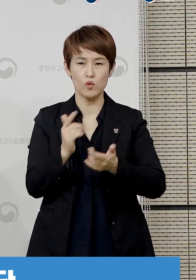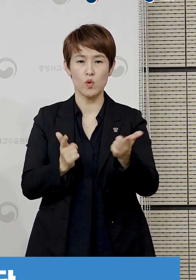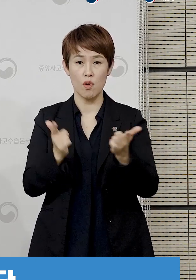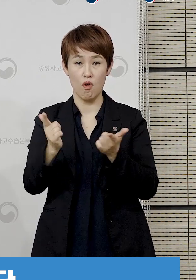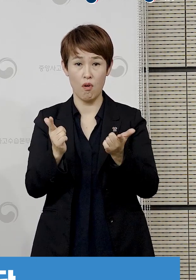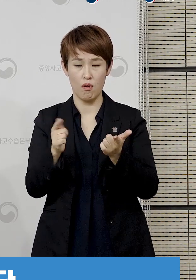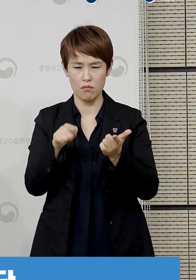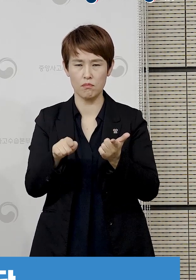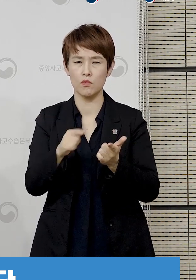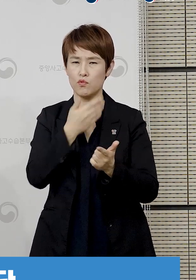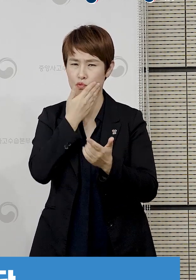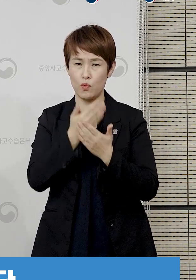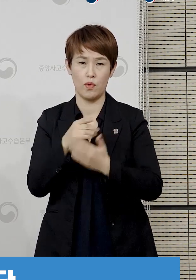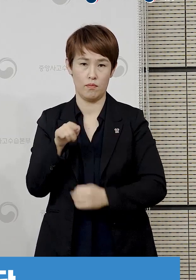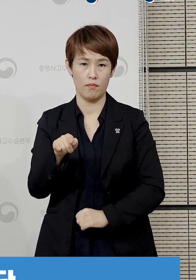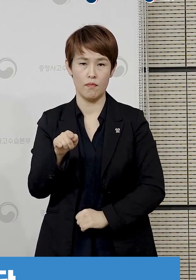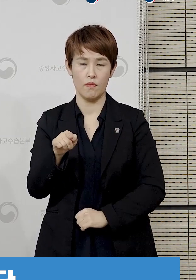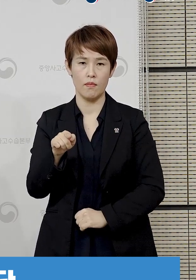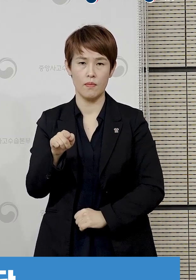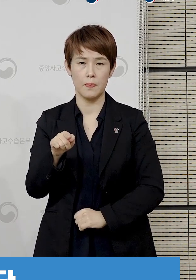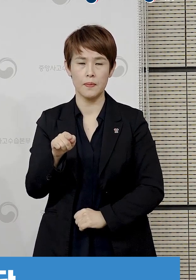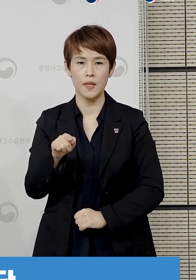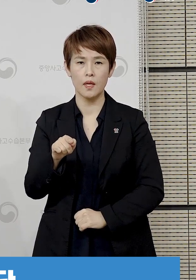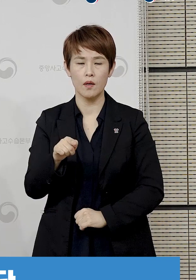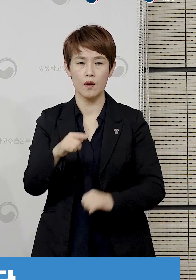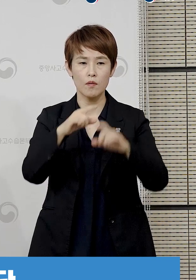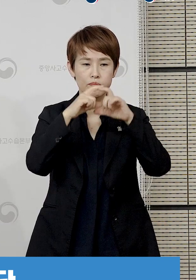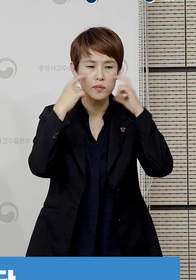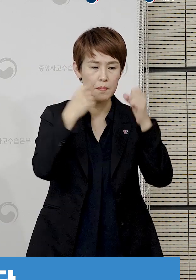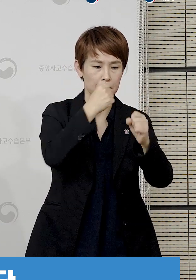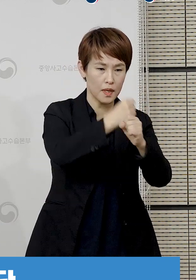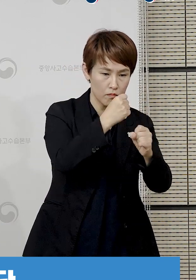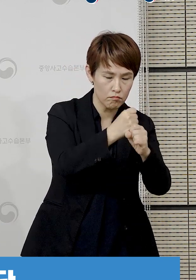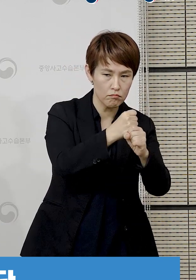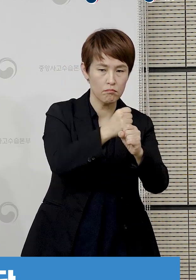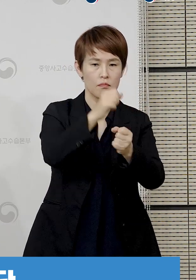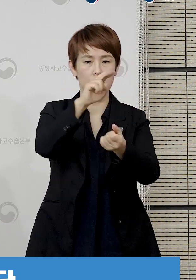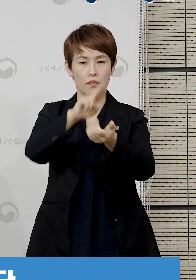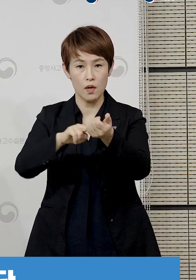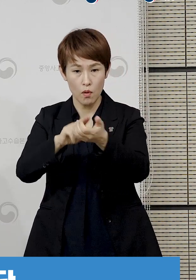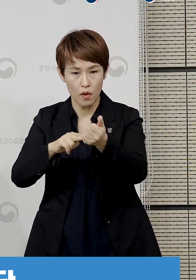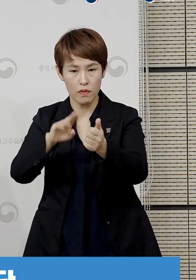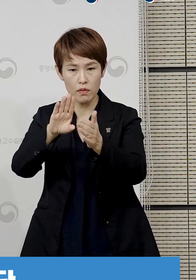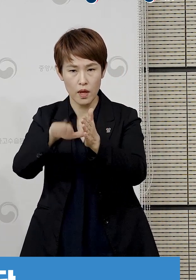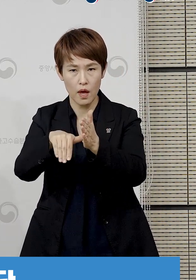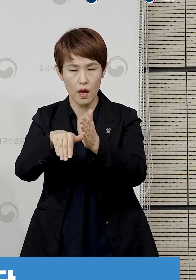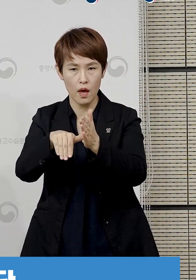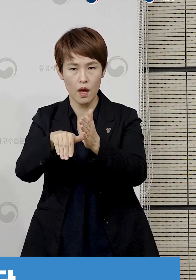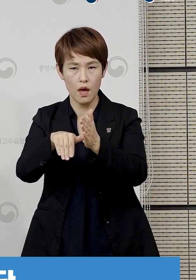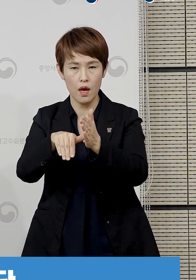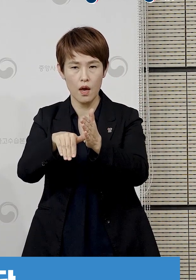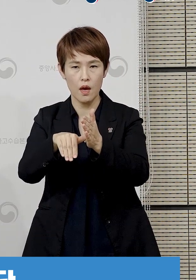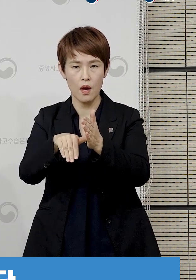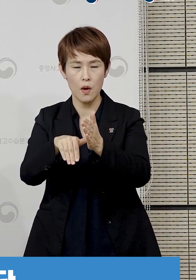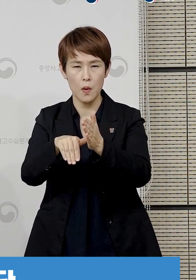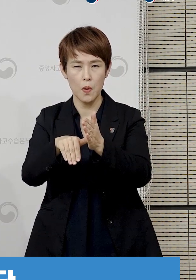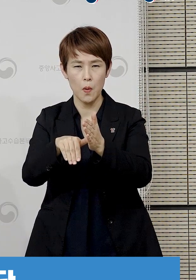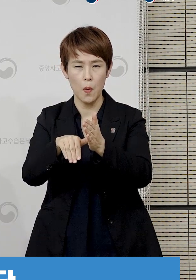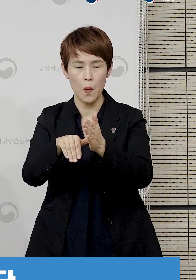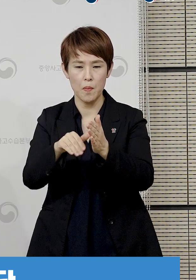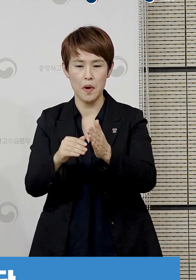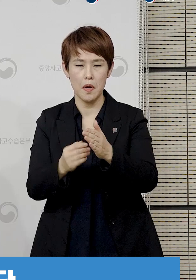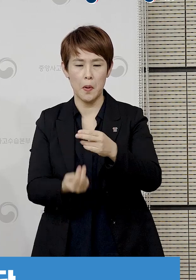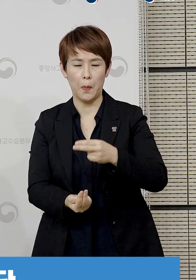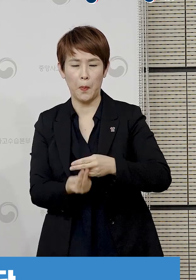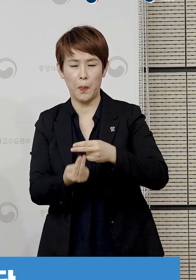중에 하나입니다. 뭐 이를 통해서 실제 생산 단계 그리고 유통 단계에서 비정상적인 그